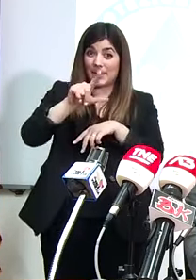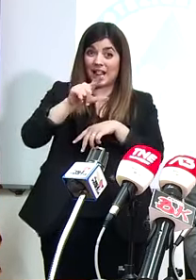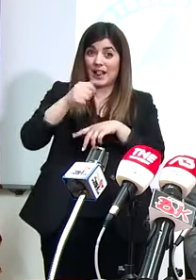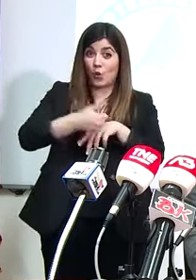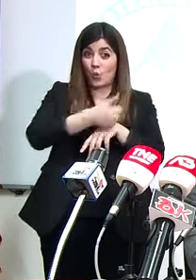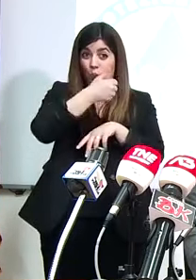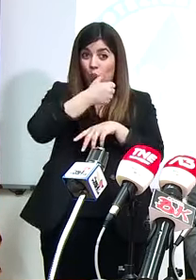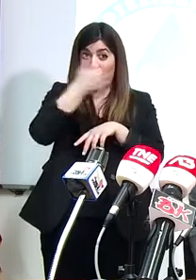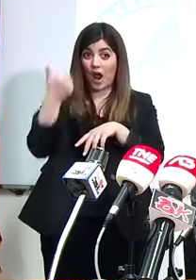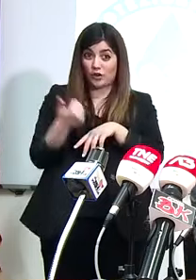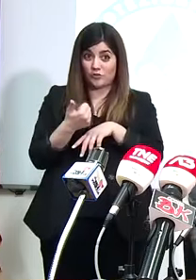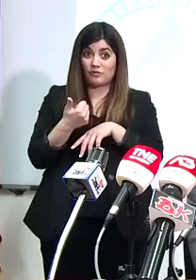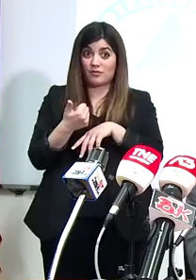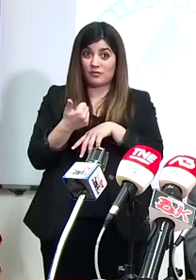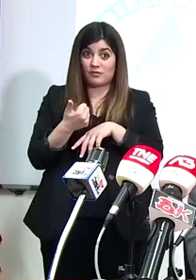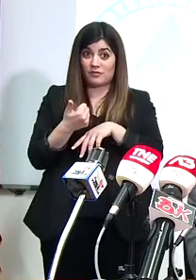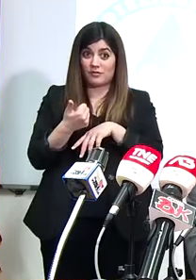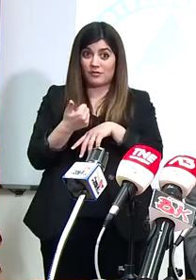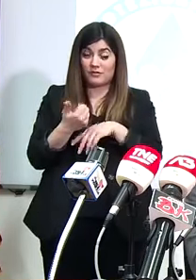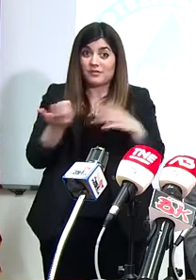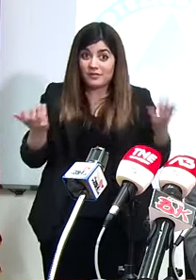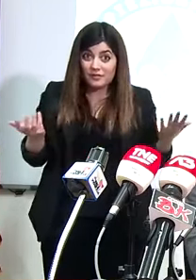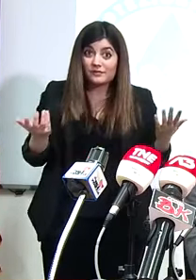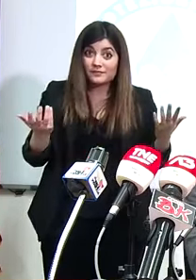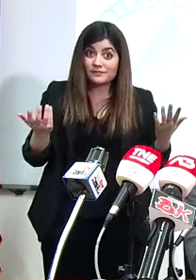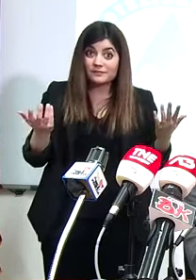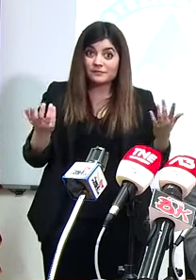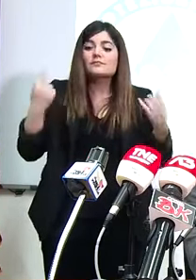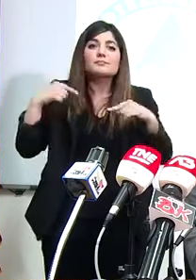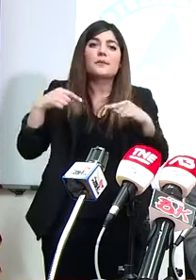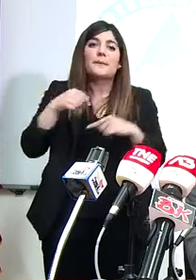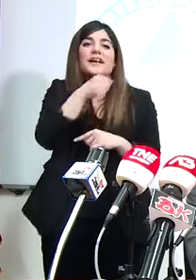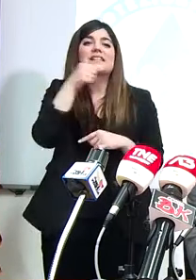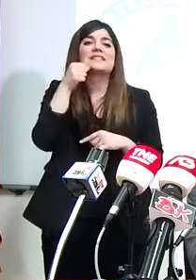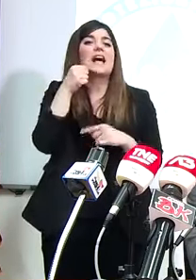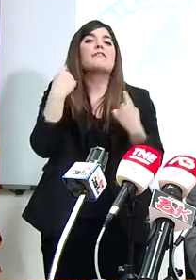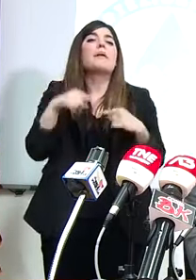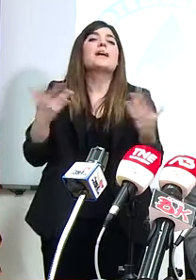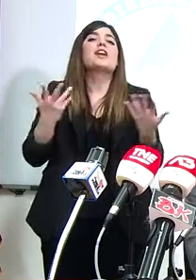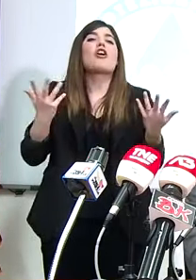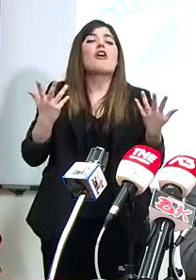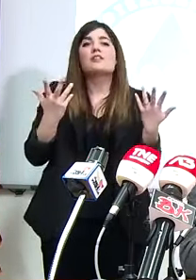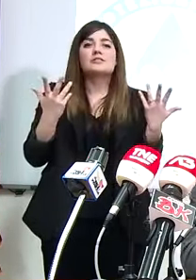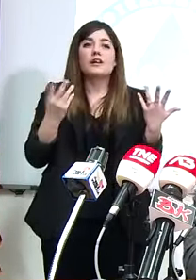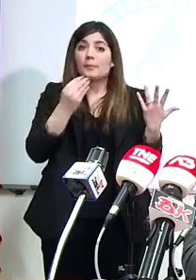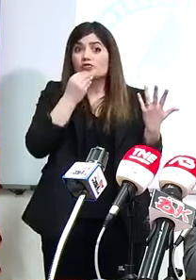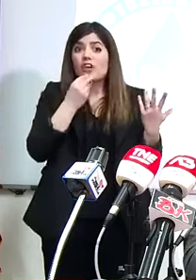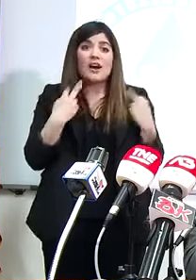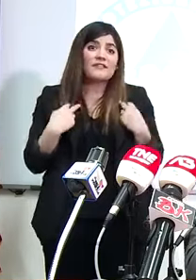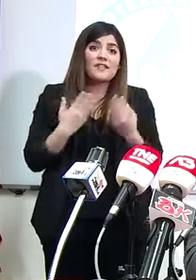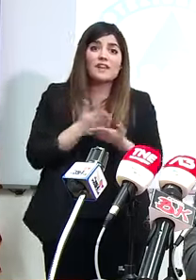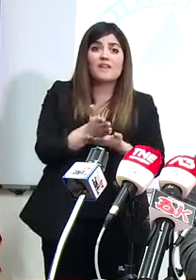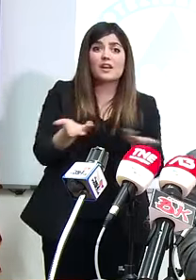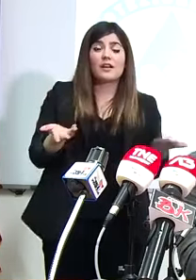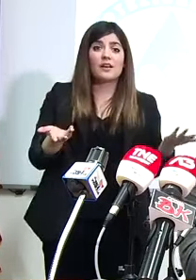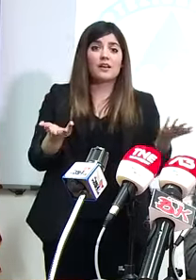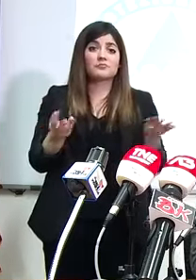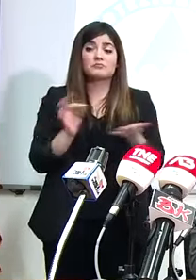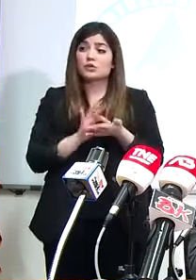di miliardi di steroli ma sentite servono per mangiare per vivere però per le scuole per dare i trasporti